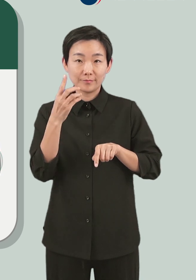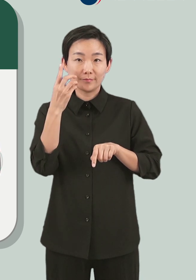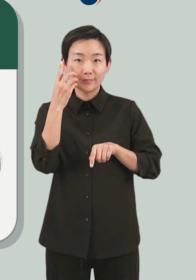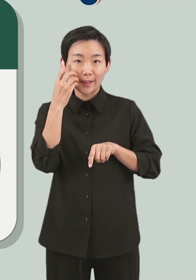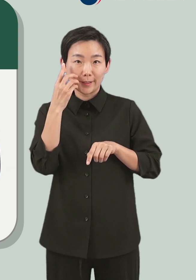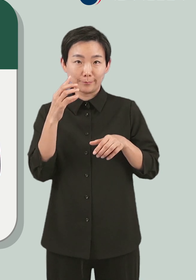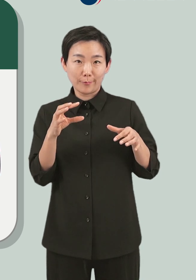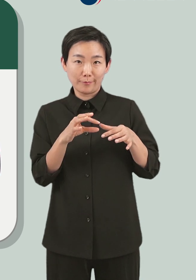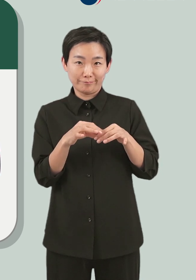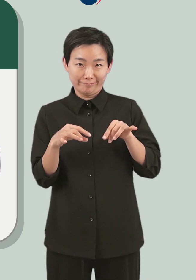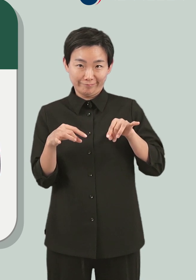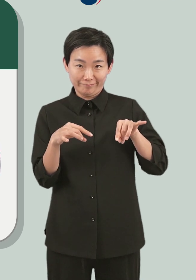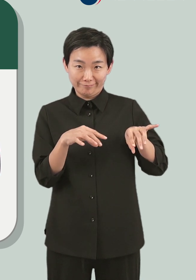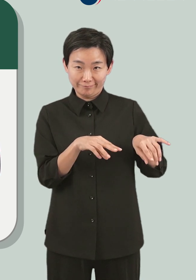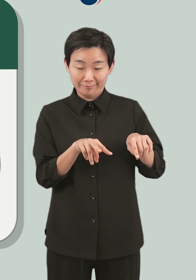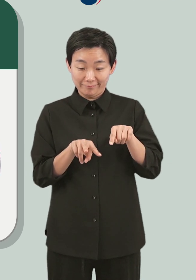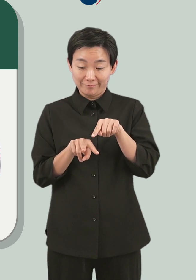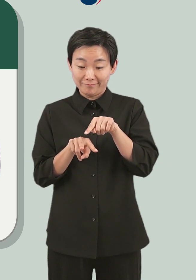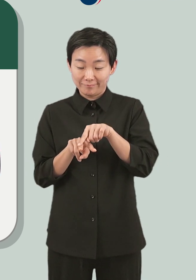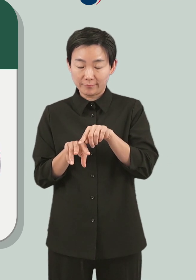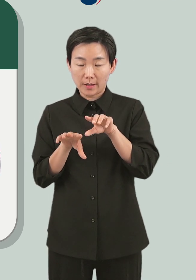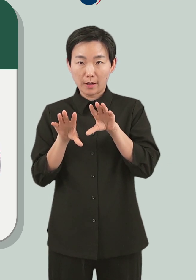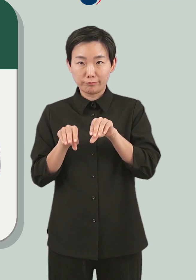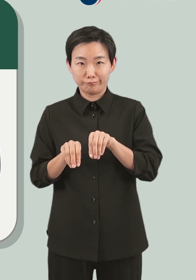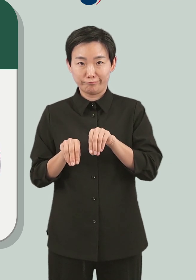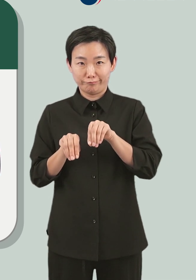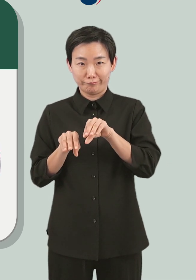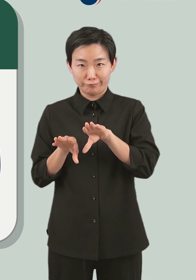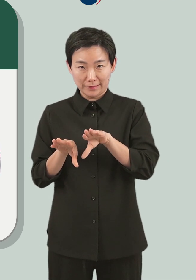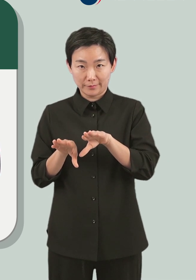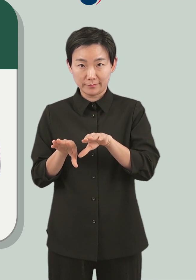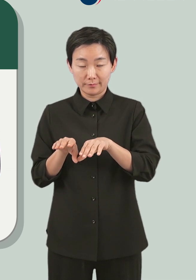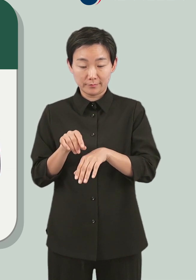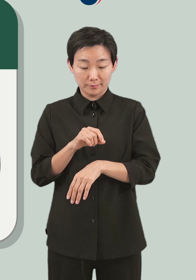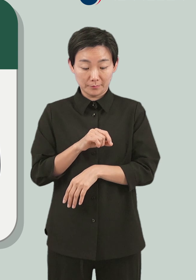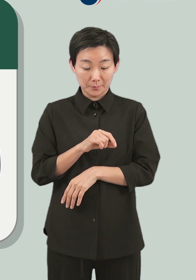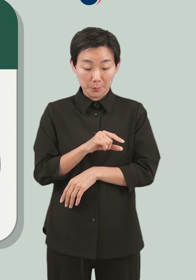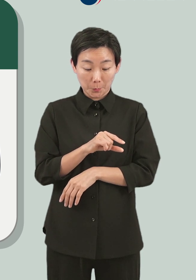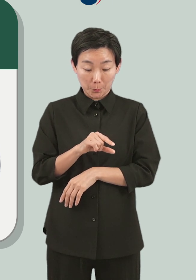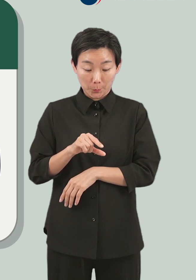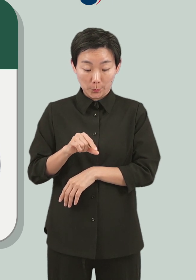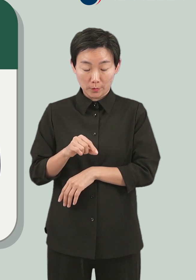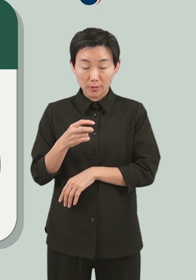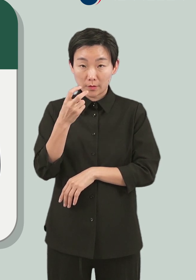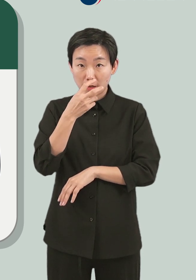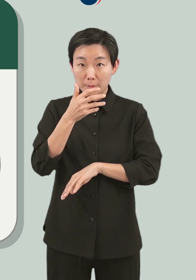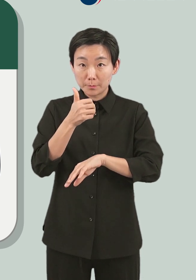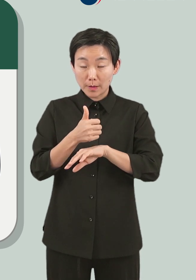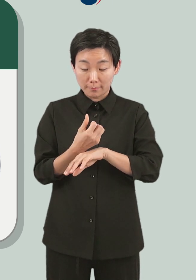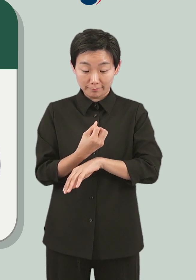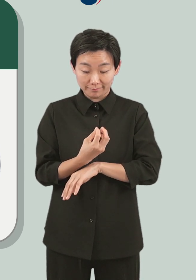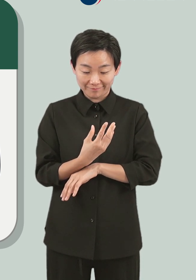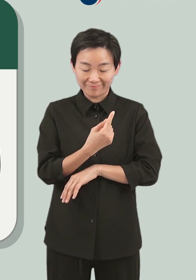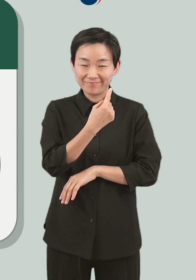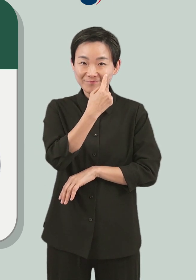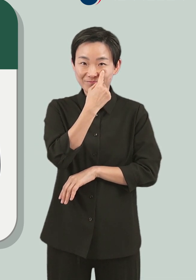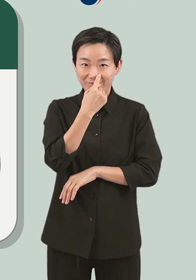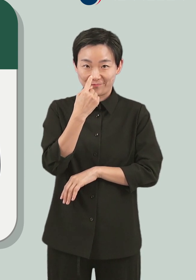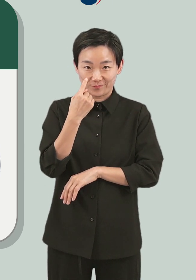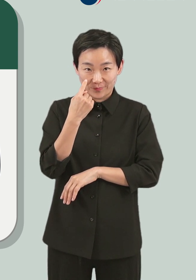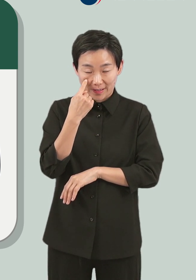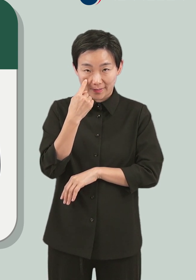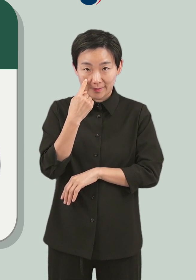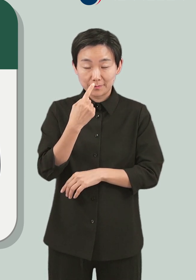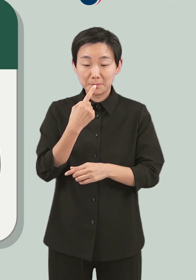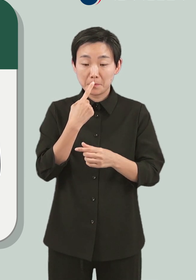왼쪽부터 블루투스 연결 버튼과 전원 버튼이 나란히 배치되어 있습니다. 블루투스 버튼 옆에는 측정 결과를 확인할 수 있는